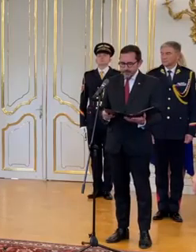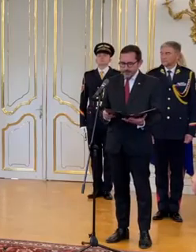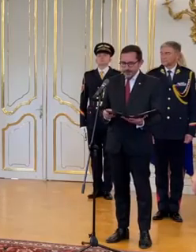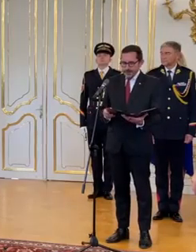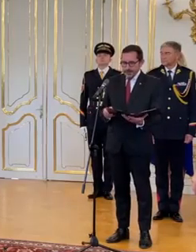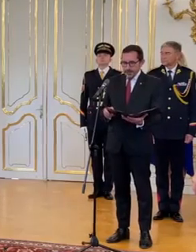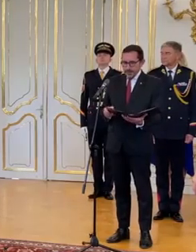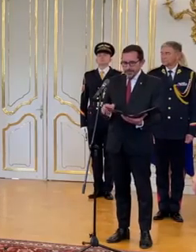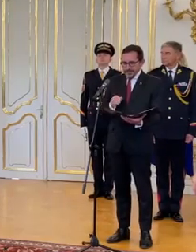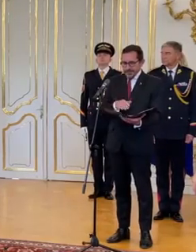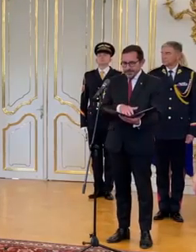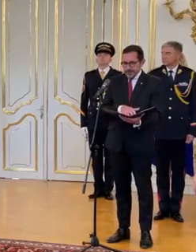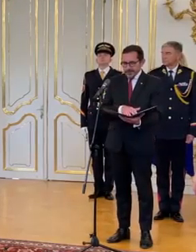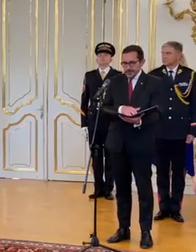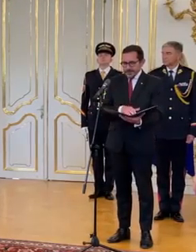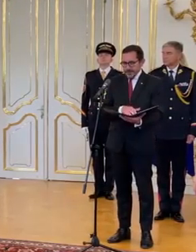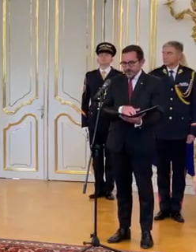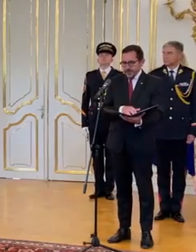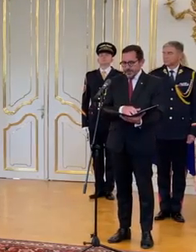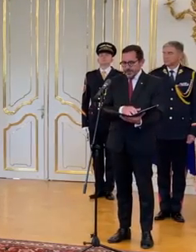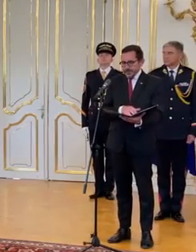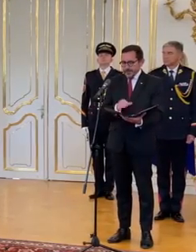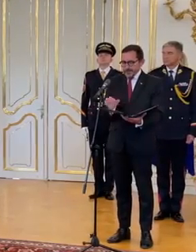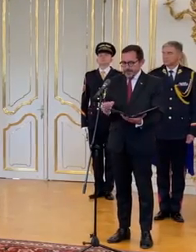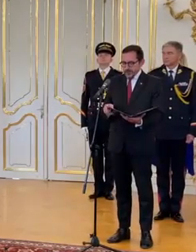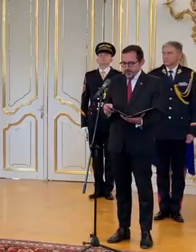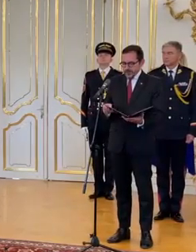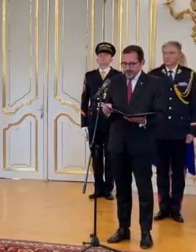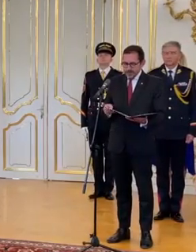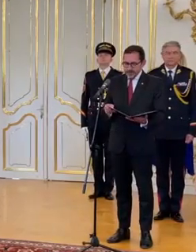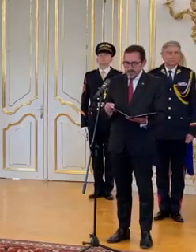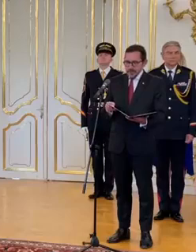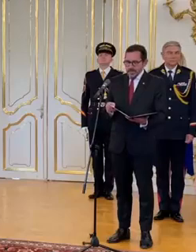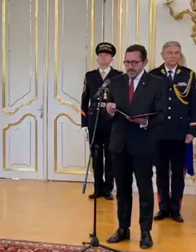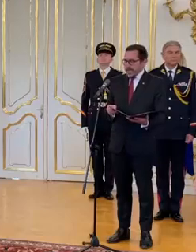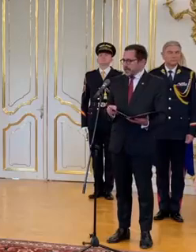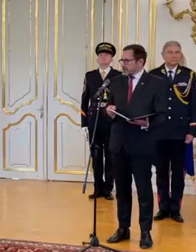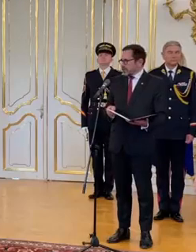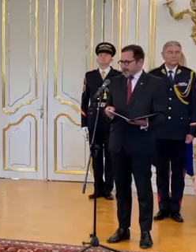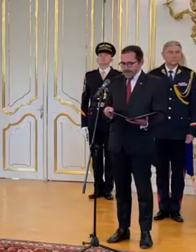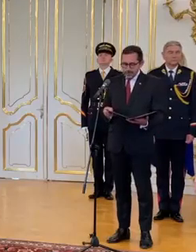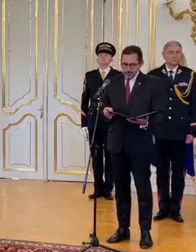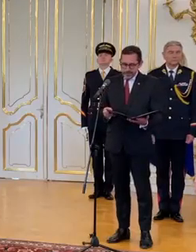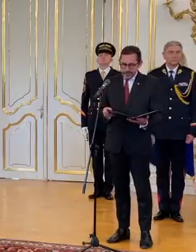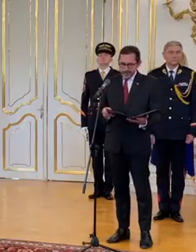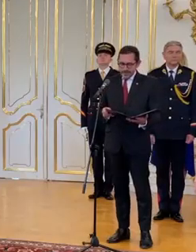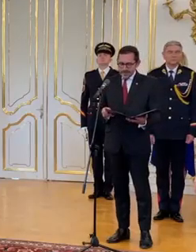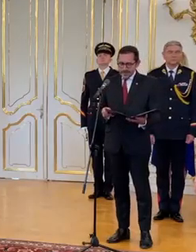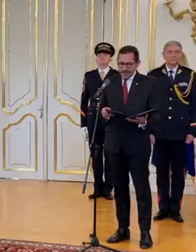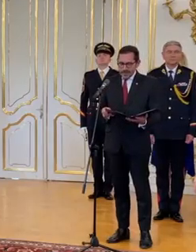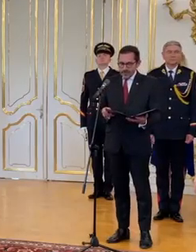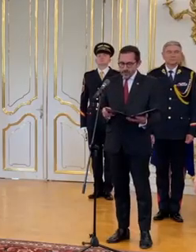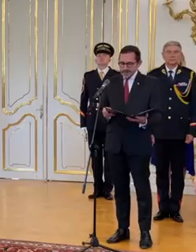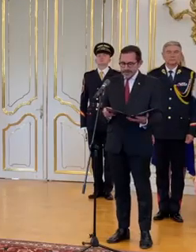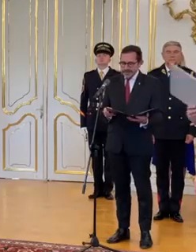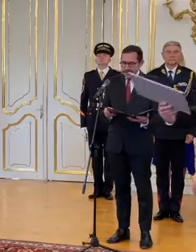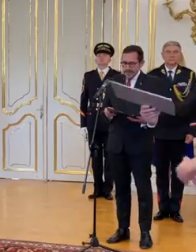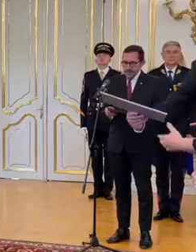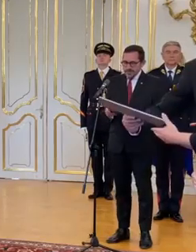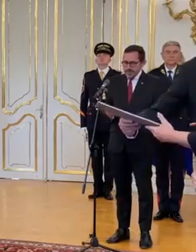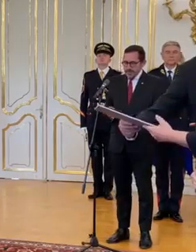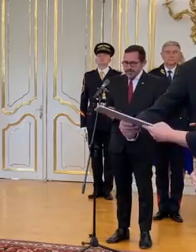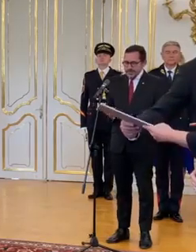republiky. Prezidentka Slovenskej republiky Zuzana Čaputová podľa článku 102 odsek 1 písmeno G